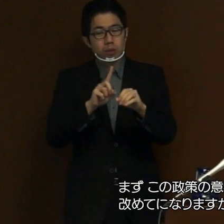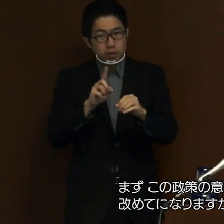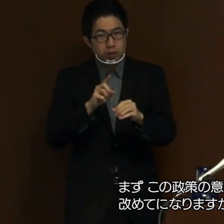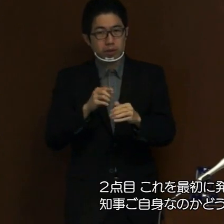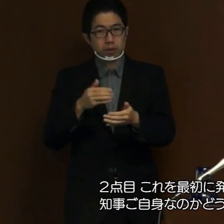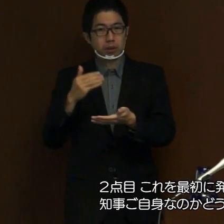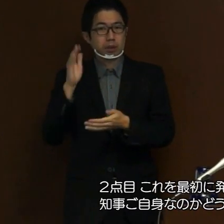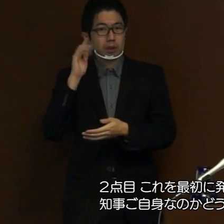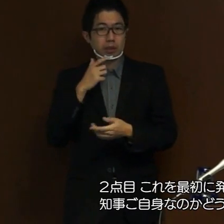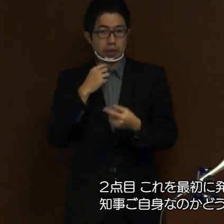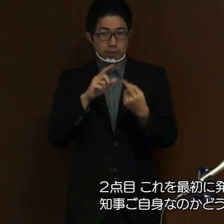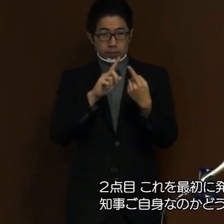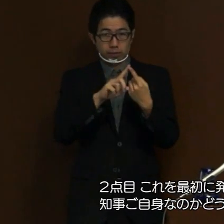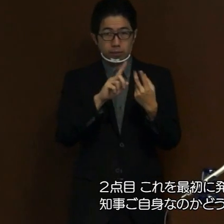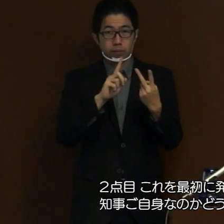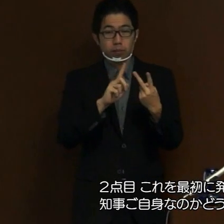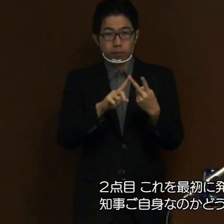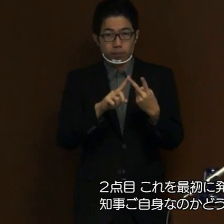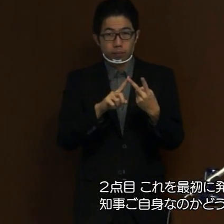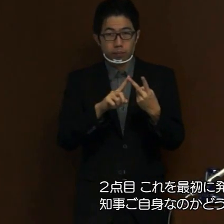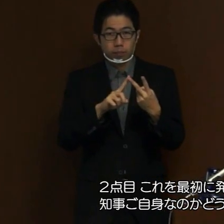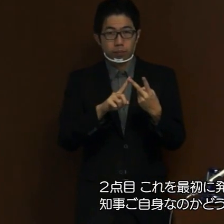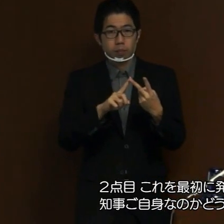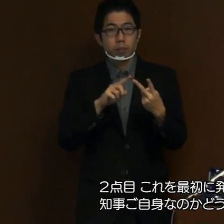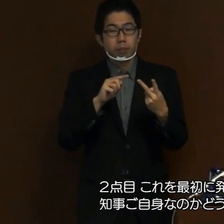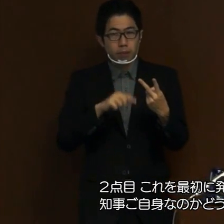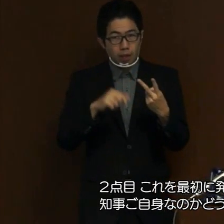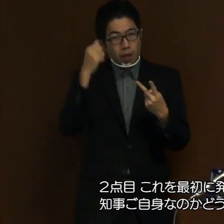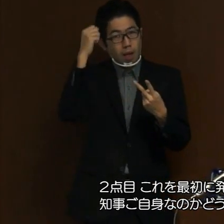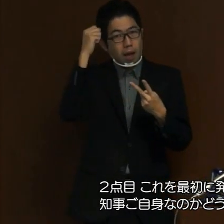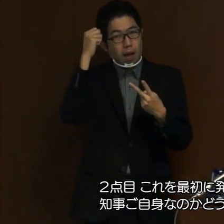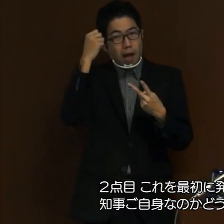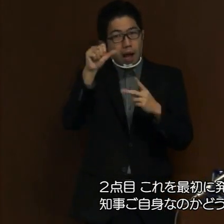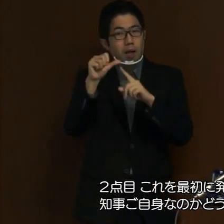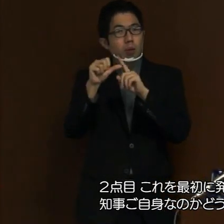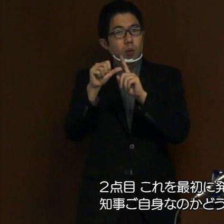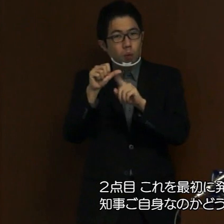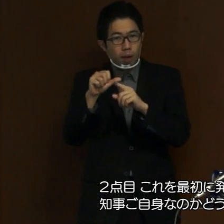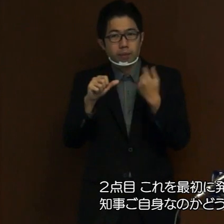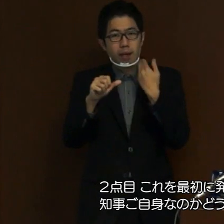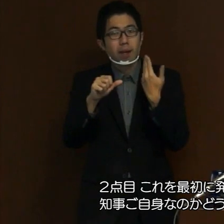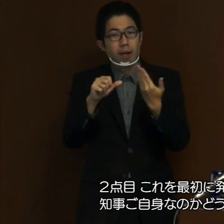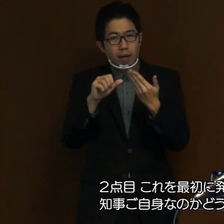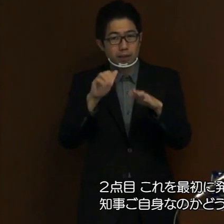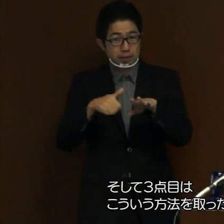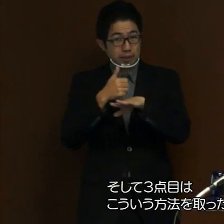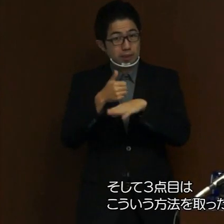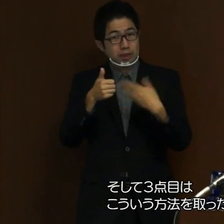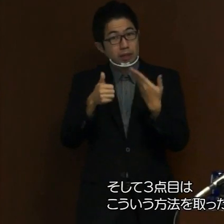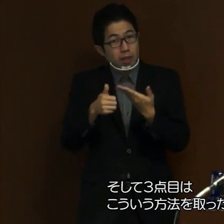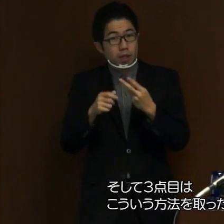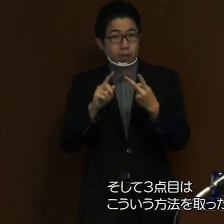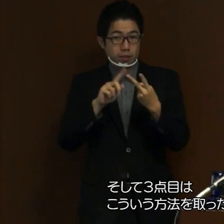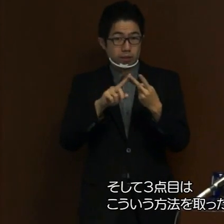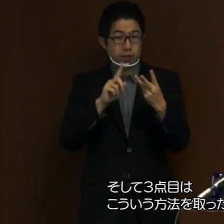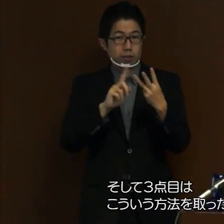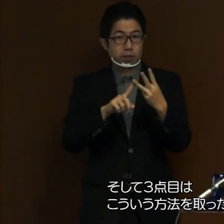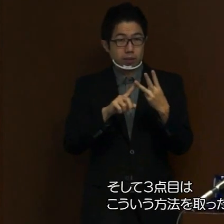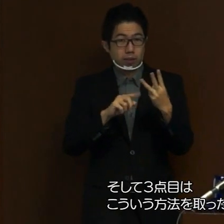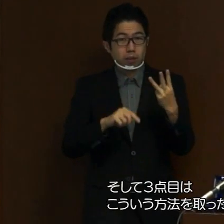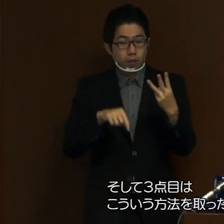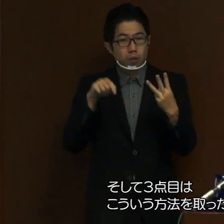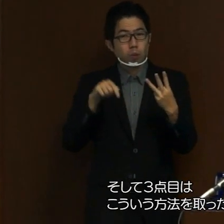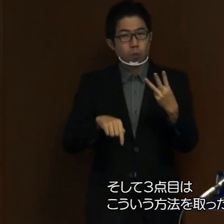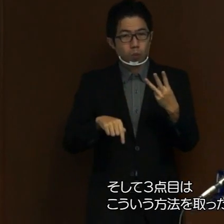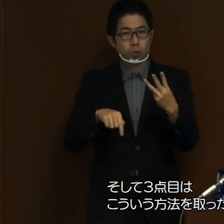。2点目、これを最初に発案されたのは知事ご自身なのかどうかを教えてください。そして3点目はこういう